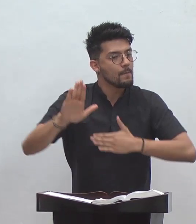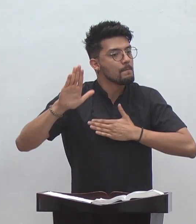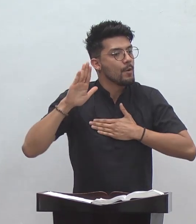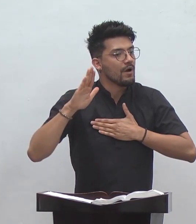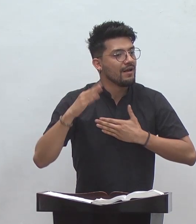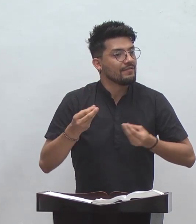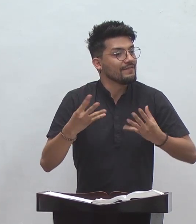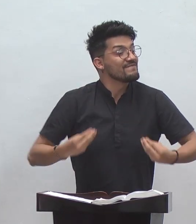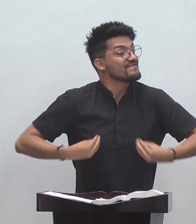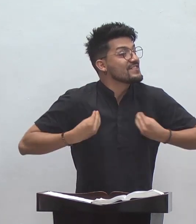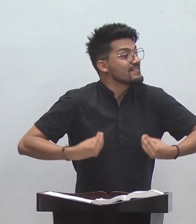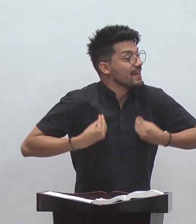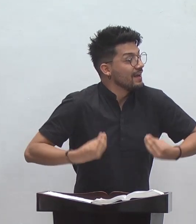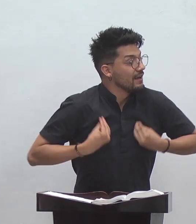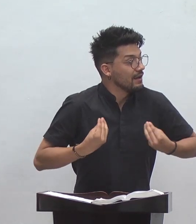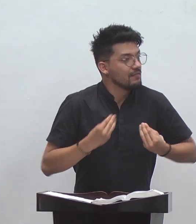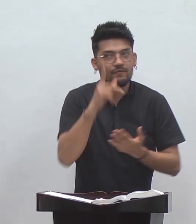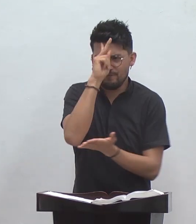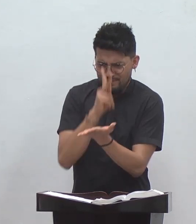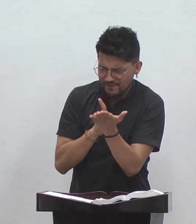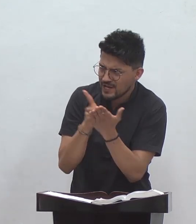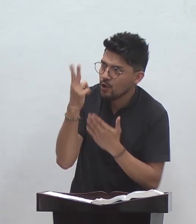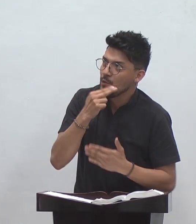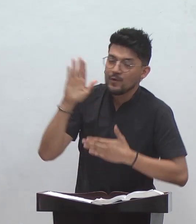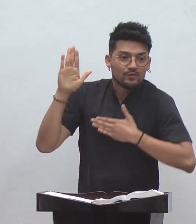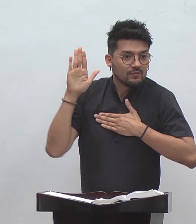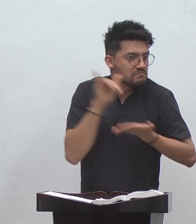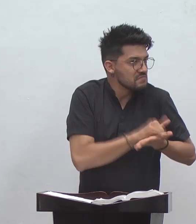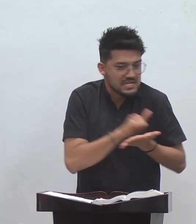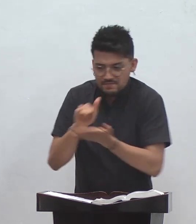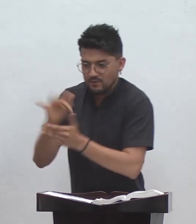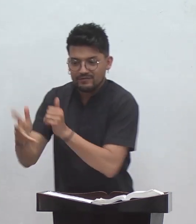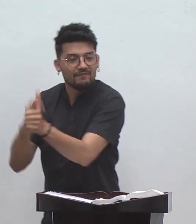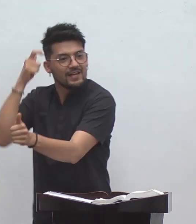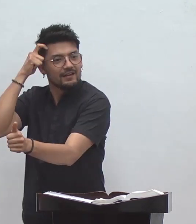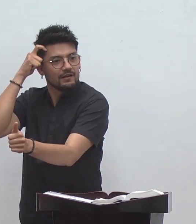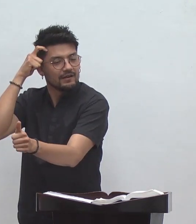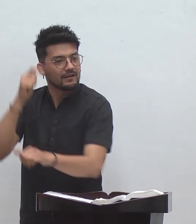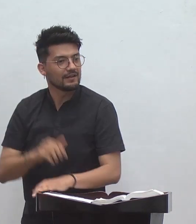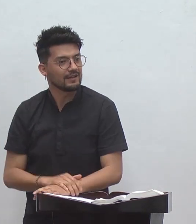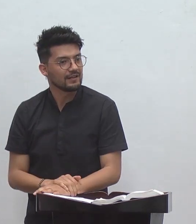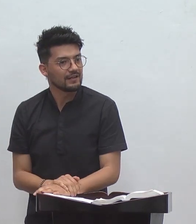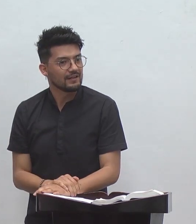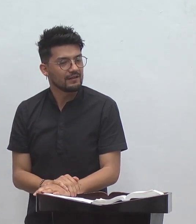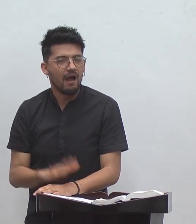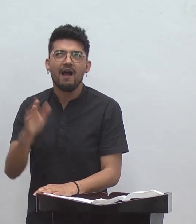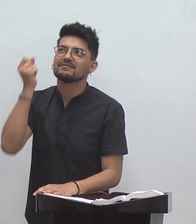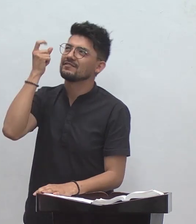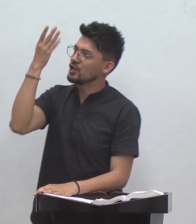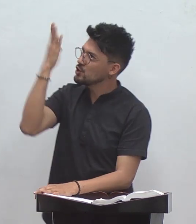escuchemos. Porque Él tiene promesas para su vida. Él es fiel y eterno, igual que las promesas que hizo a